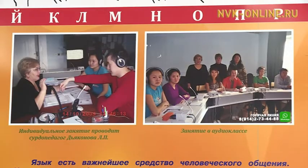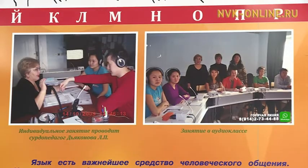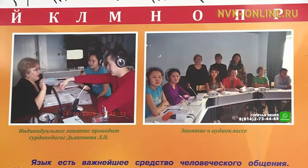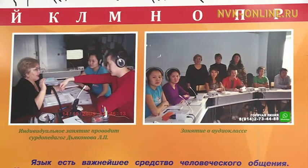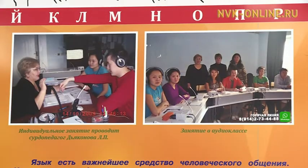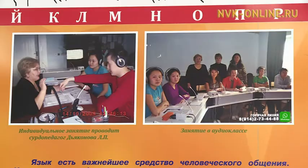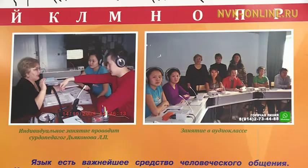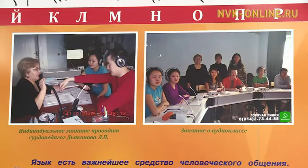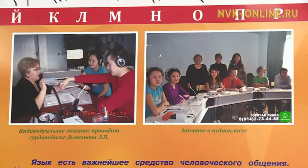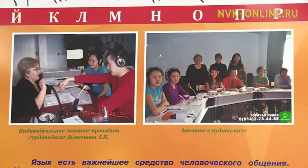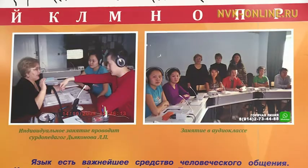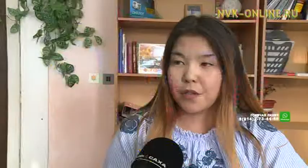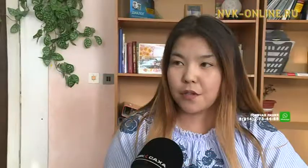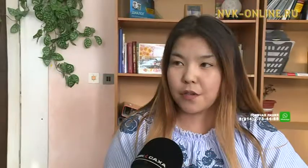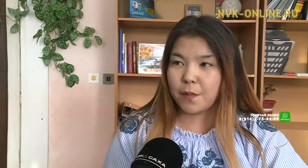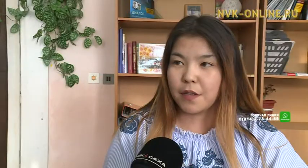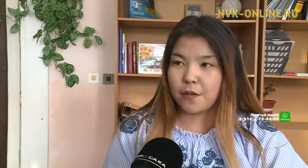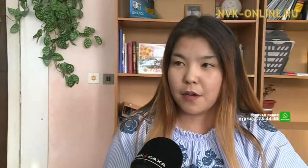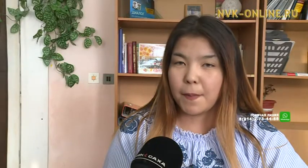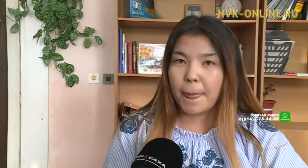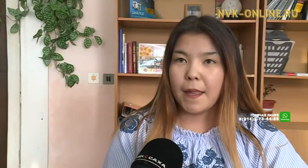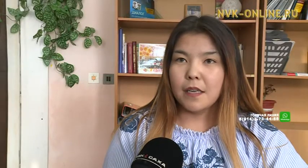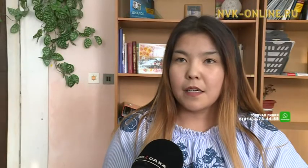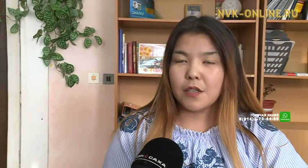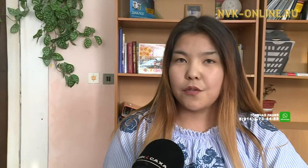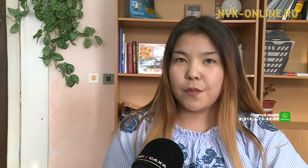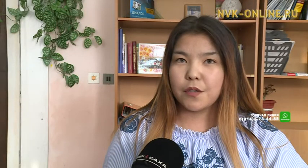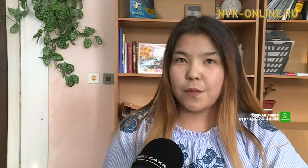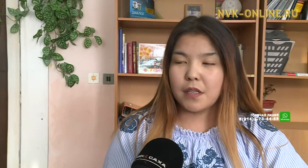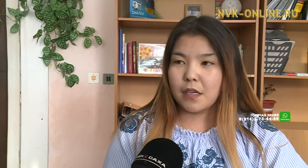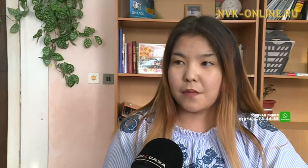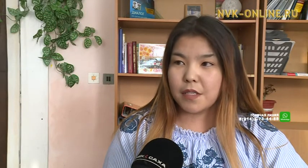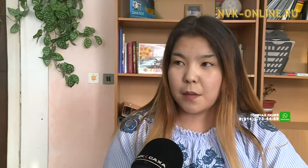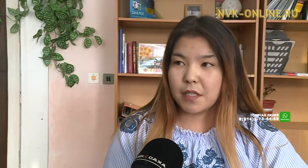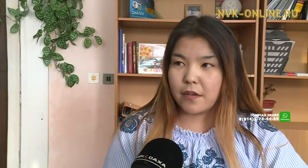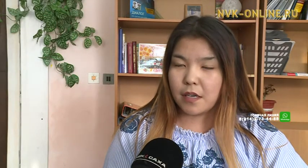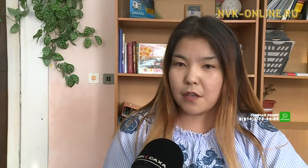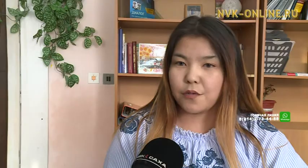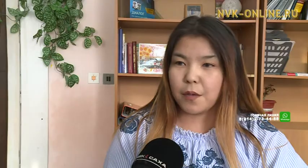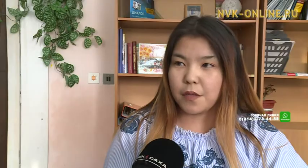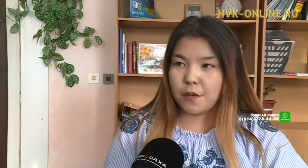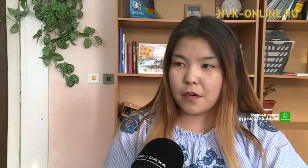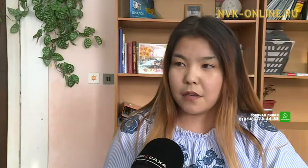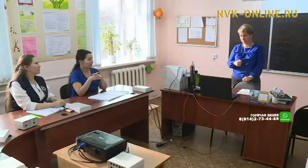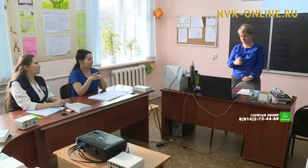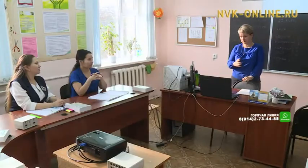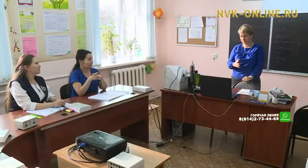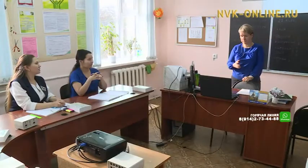техникума мечтаю работать сурдопедагогом. Хочу поступить на высшее образование на сурдопедагога. В техникуме